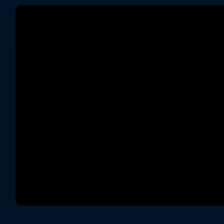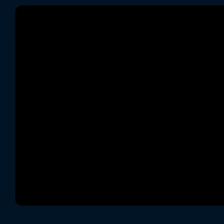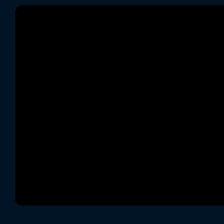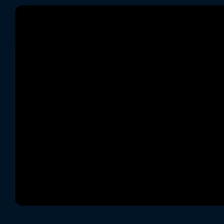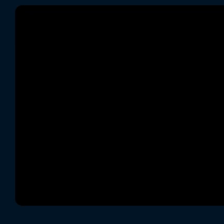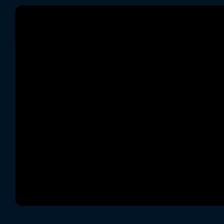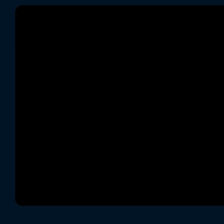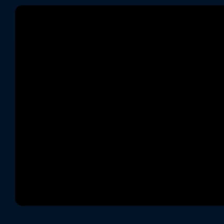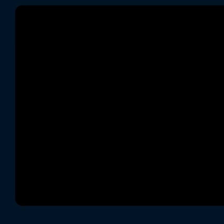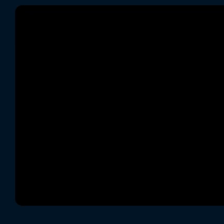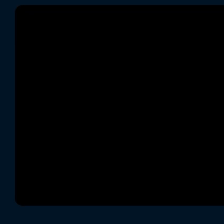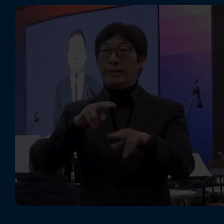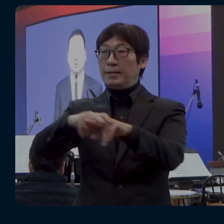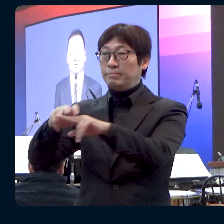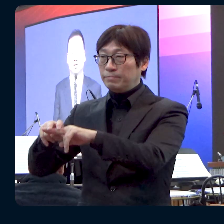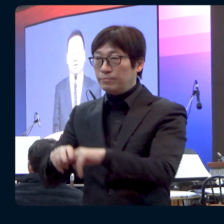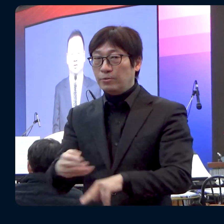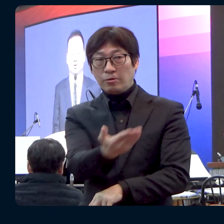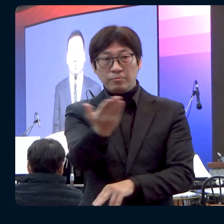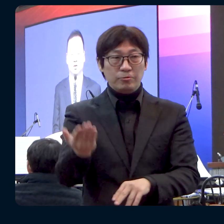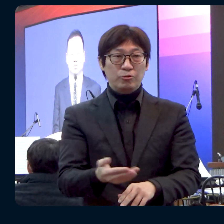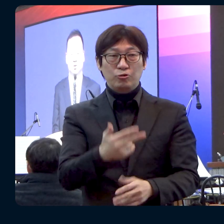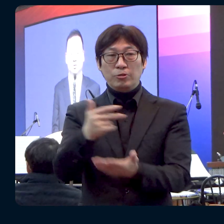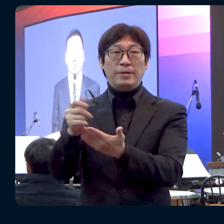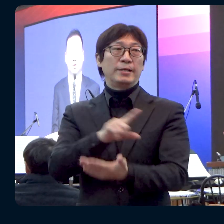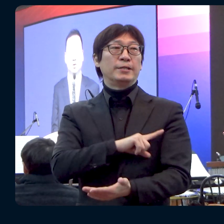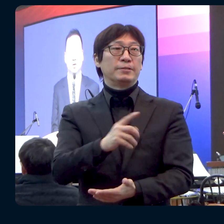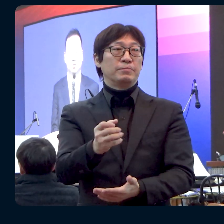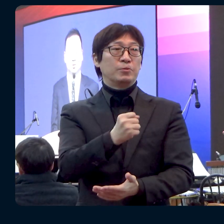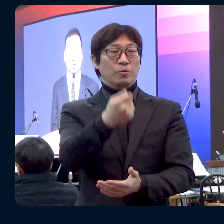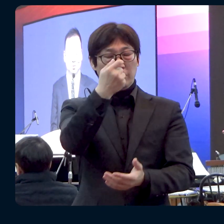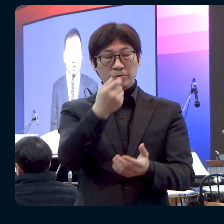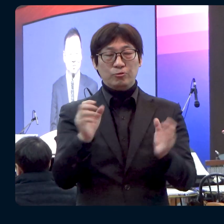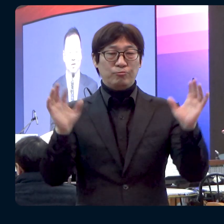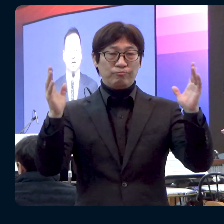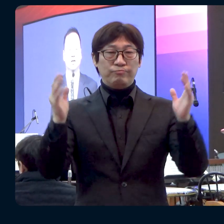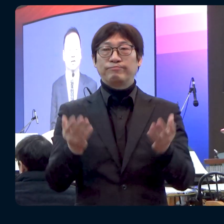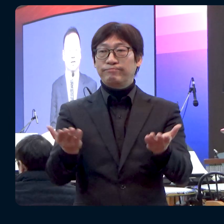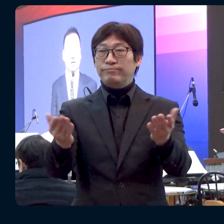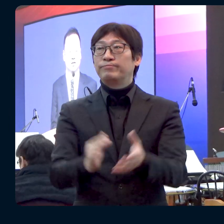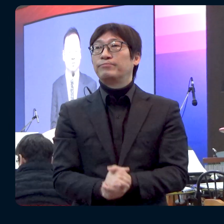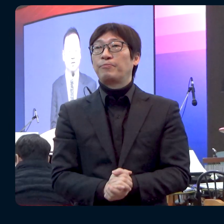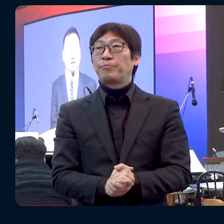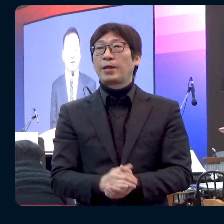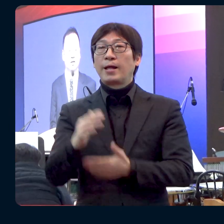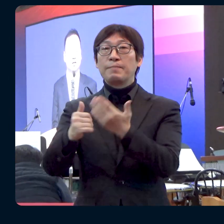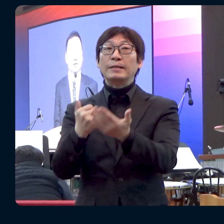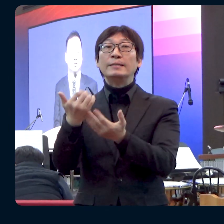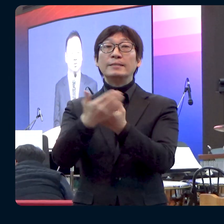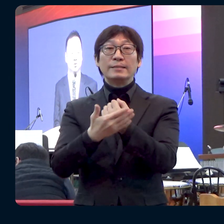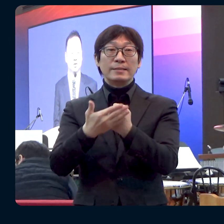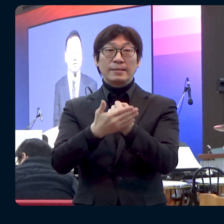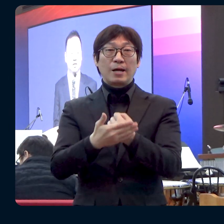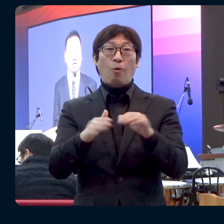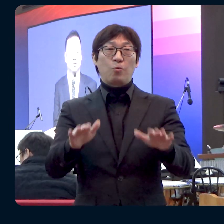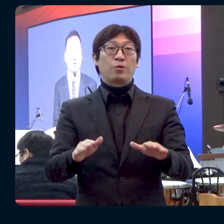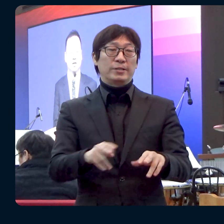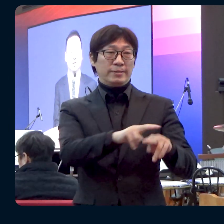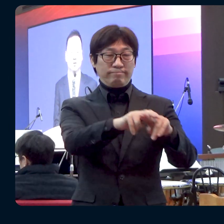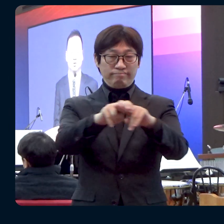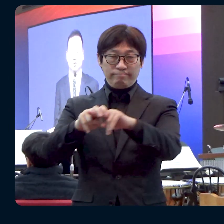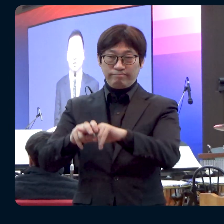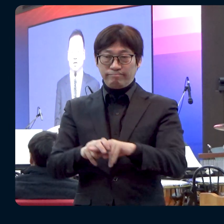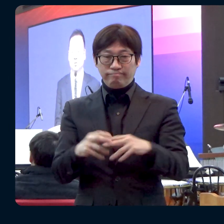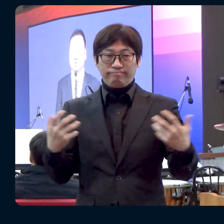오늘도 예배 자리에 나오신 모든 성도님들을 주님의 이름으로 환영하고 축복합니다. 하나님의 은혜가 오늘도 이 자리